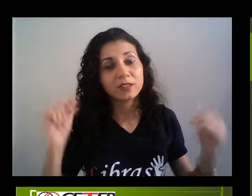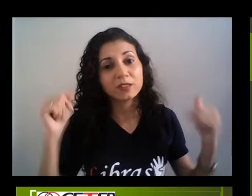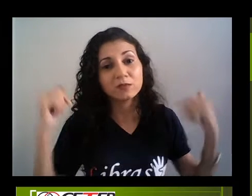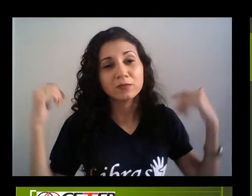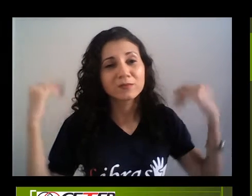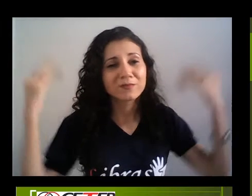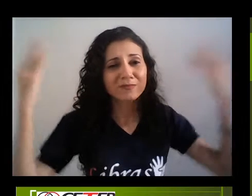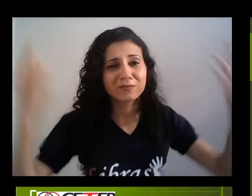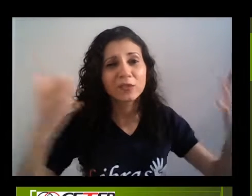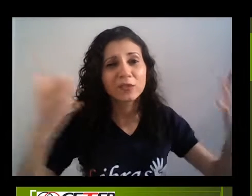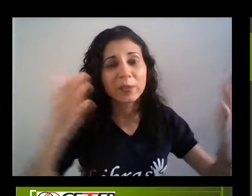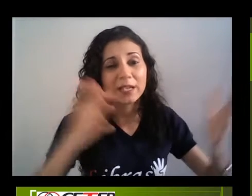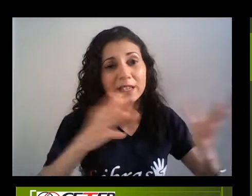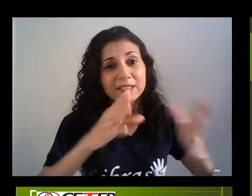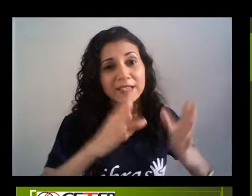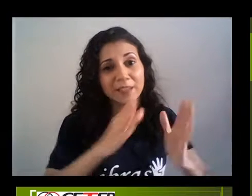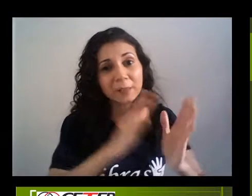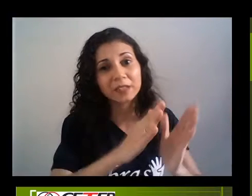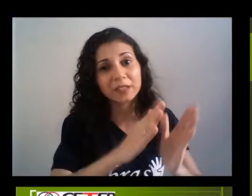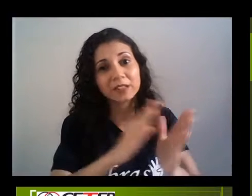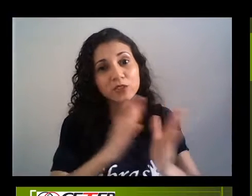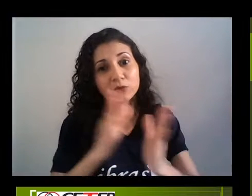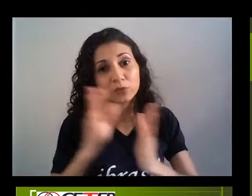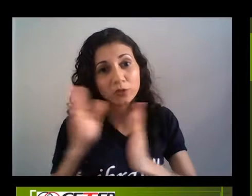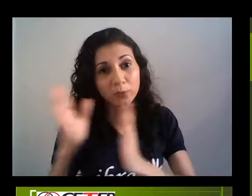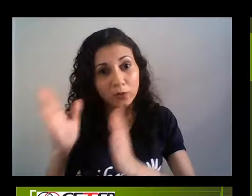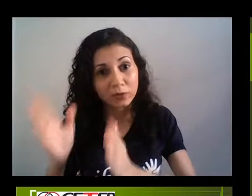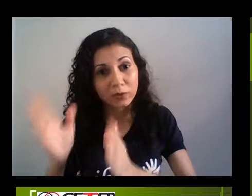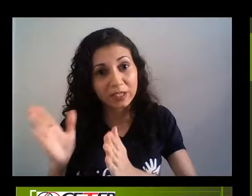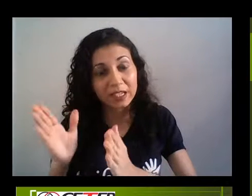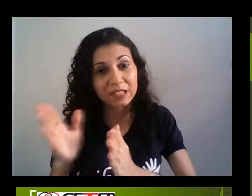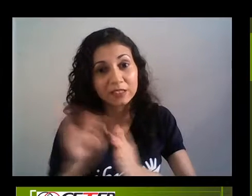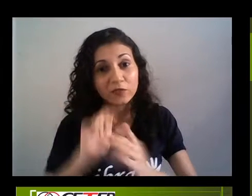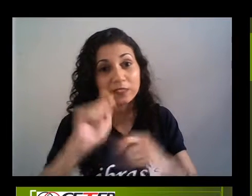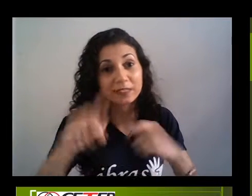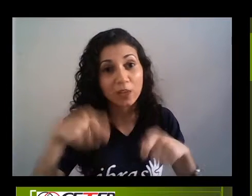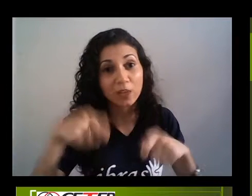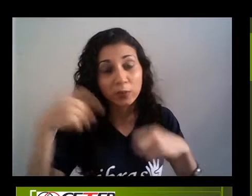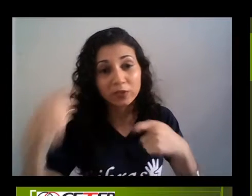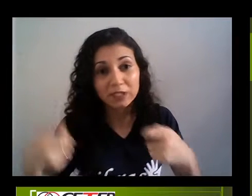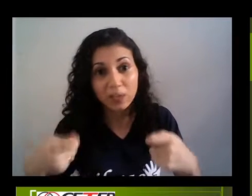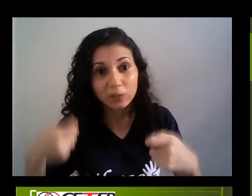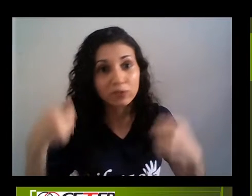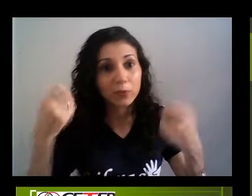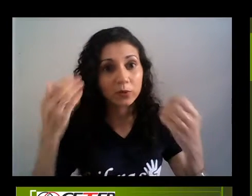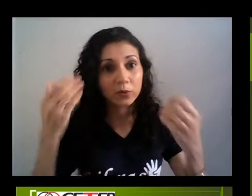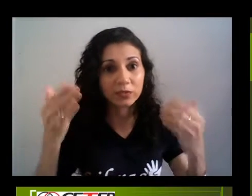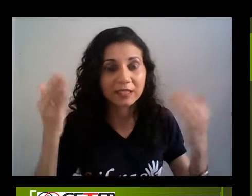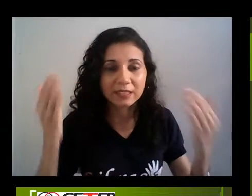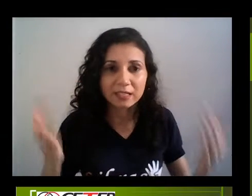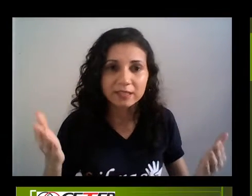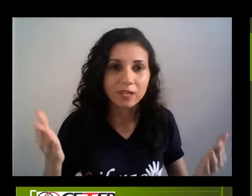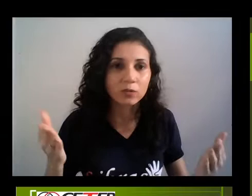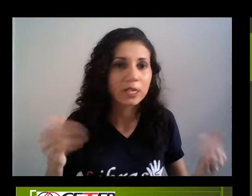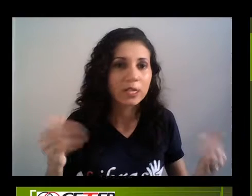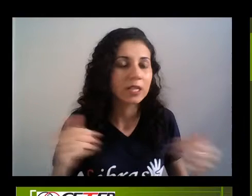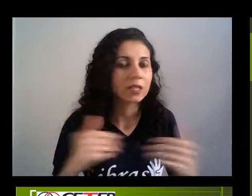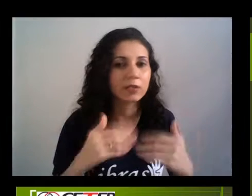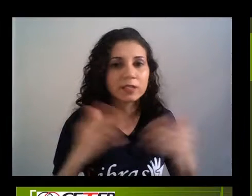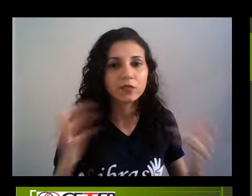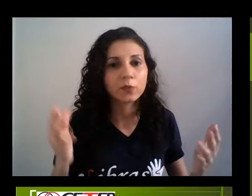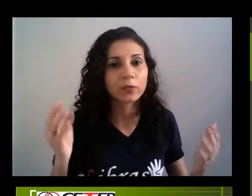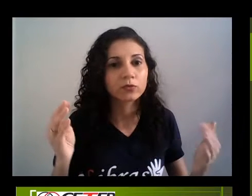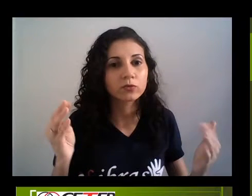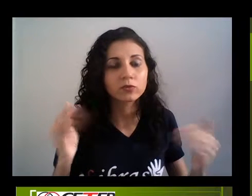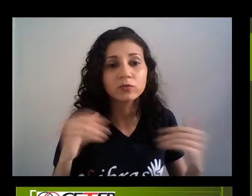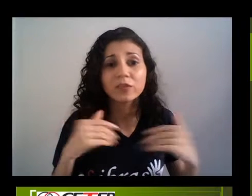quanta... Eu peguei exatamente a estrutura do português e fiz sinal por sinal. Isso é português sinalizado. E não é